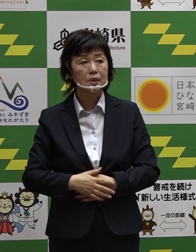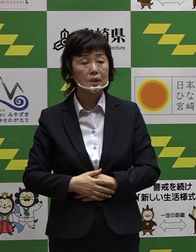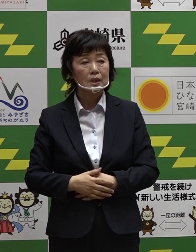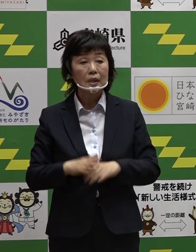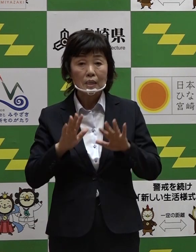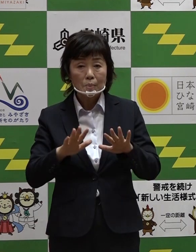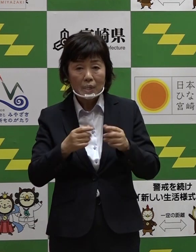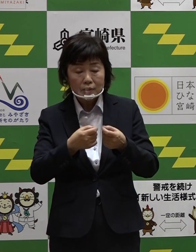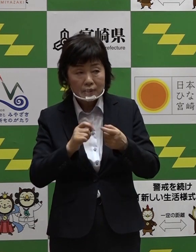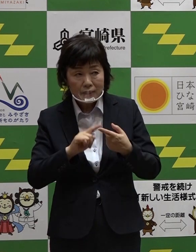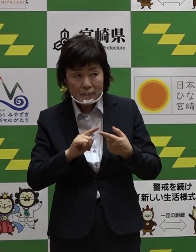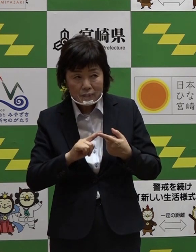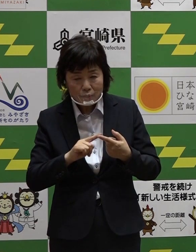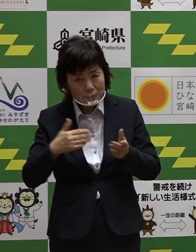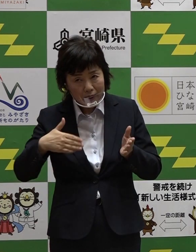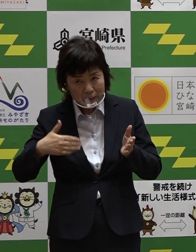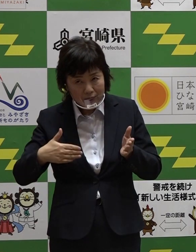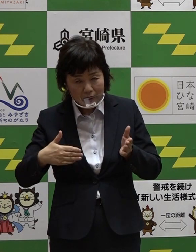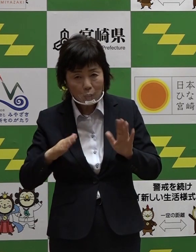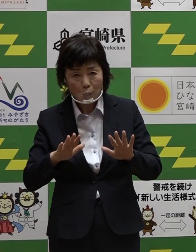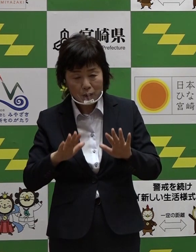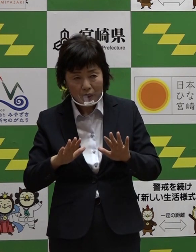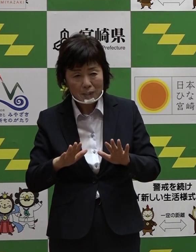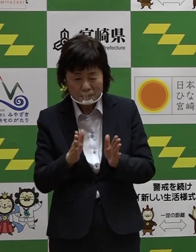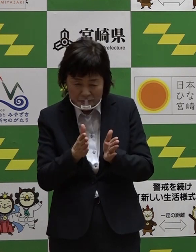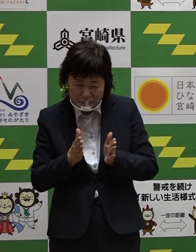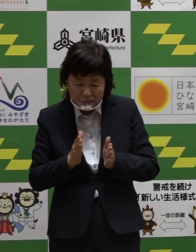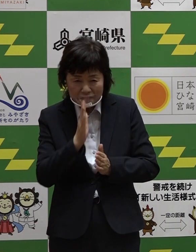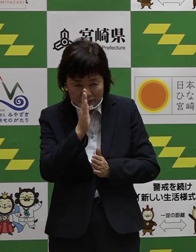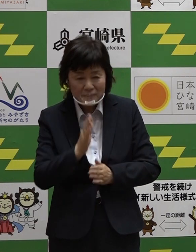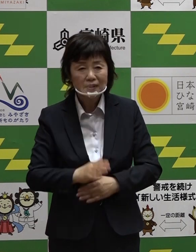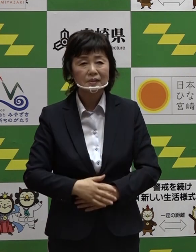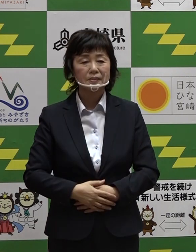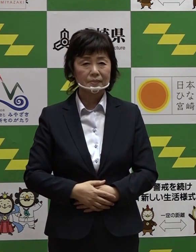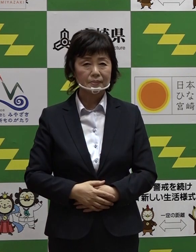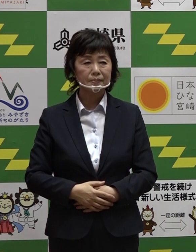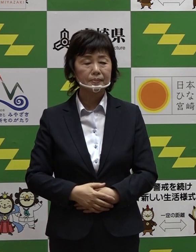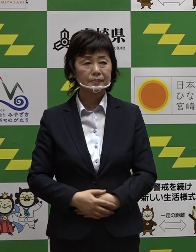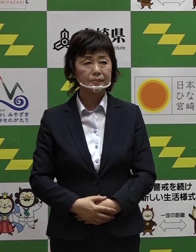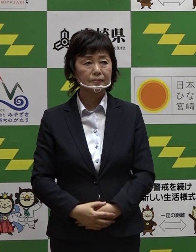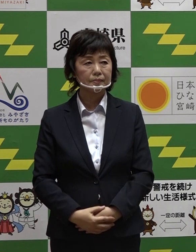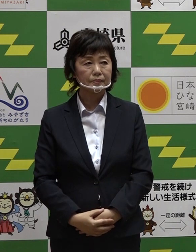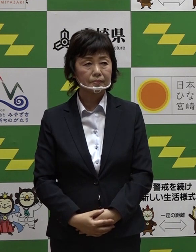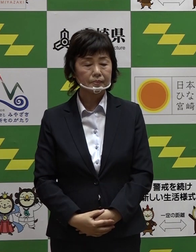今、具体的にというのはまだここでは控えさせていただければと思います。